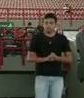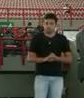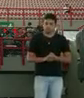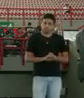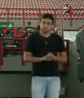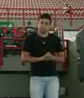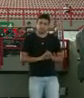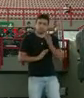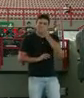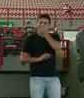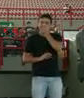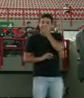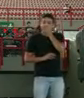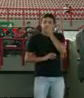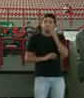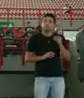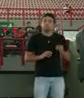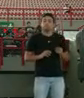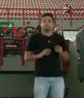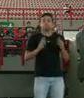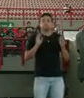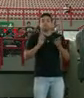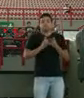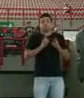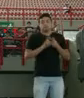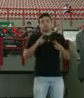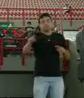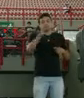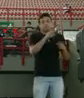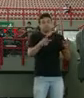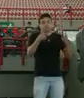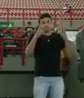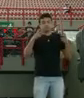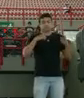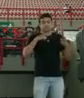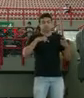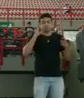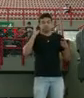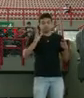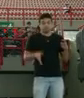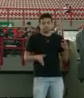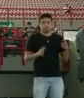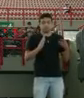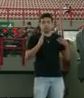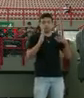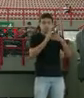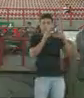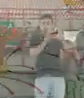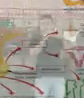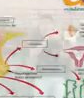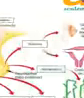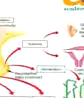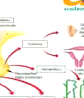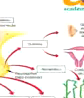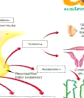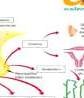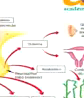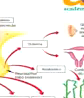certo? Bom, você vai observar o último hormôniozinho aqui, ó, do canto, chamado